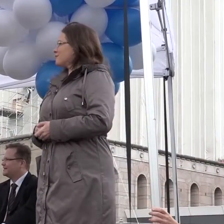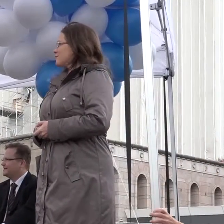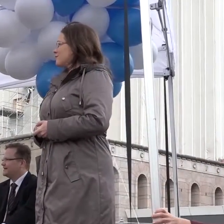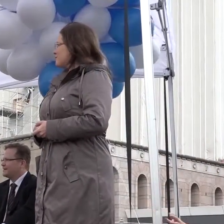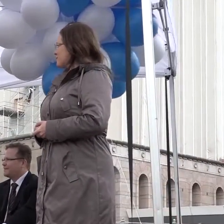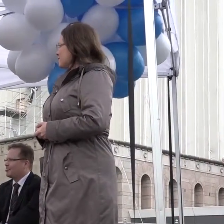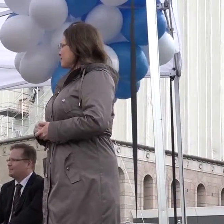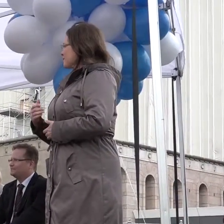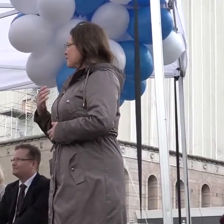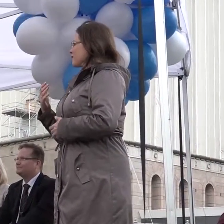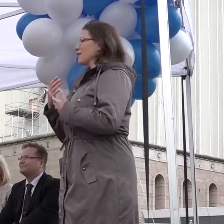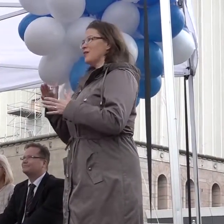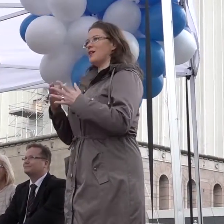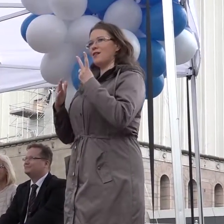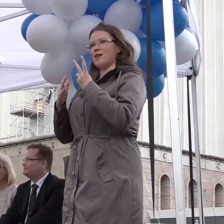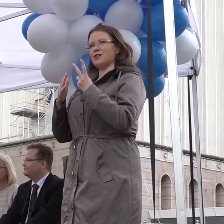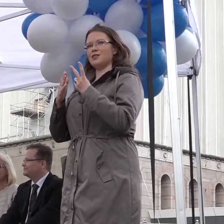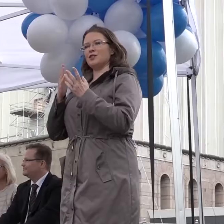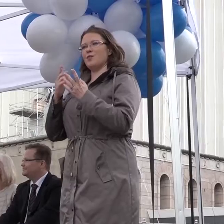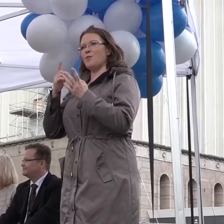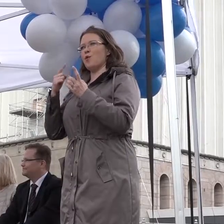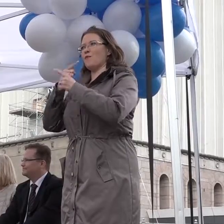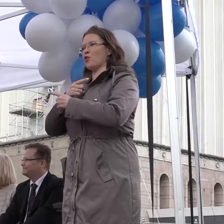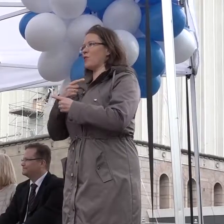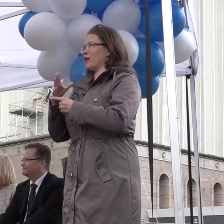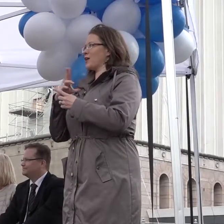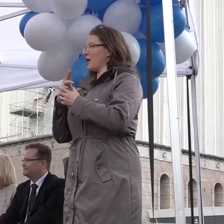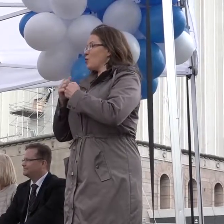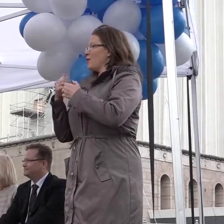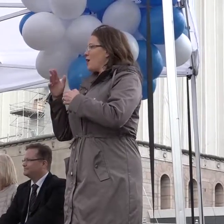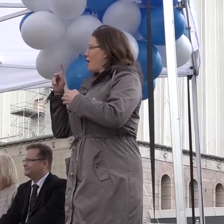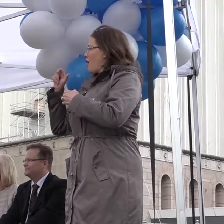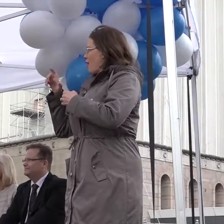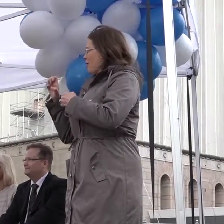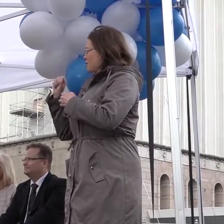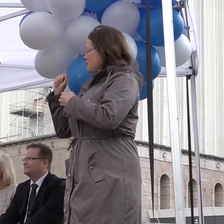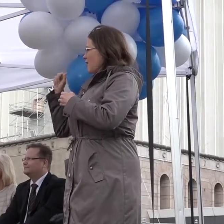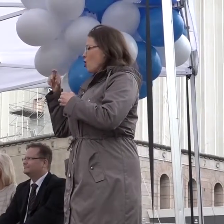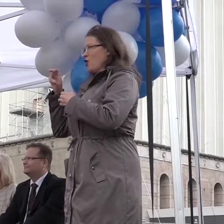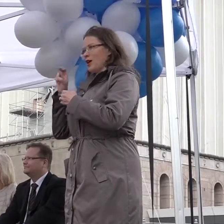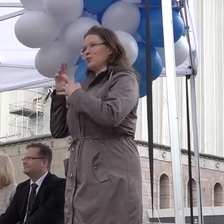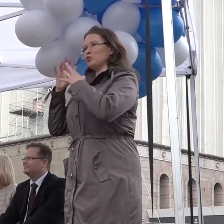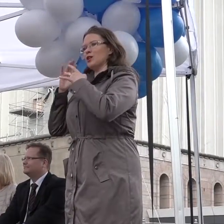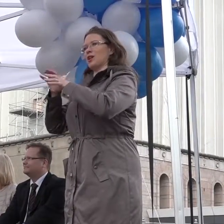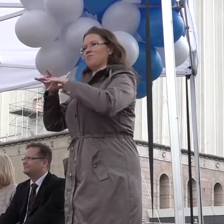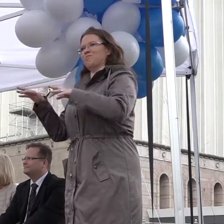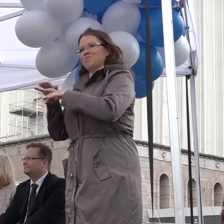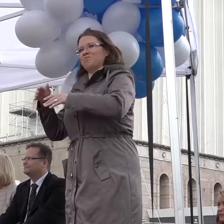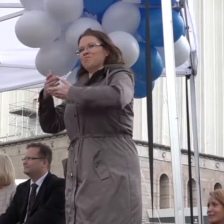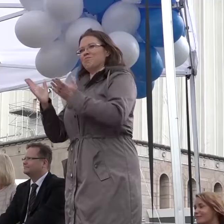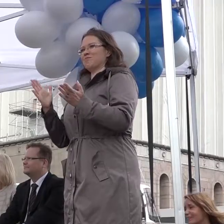Meillä on 2 puheenvuoroa vielä, mutta tässä välissä Kalle Salonen vielä ilahduttaa meitä musiikilla, koska se kyllä